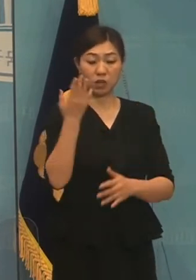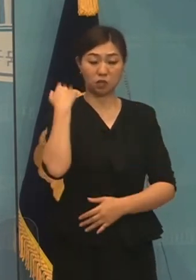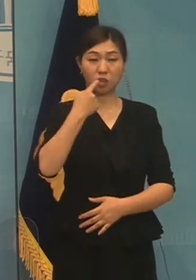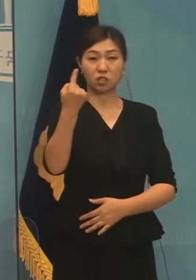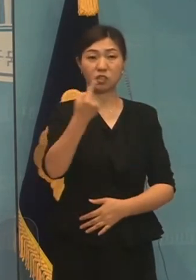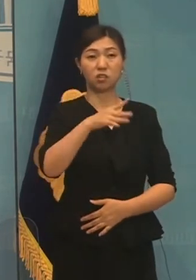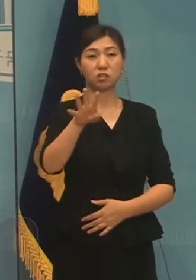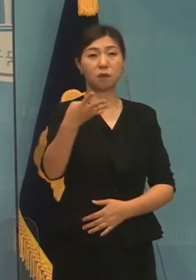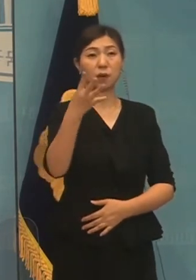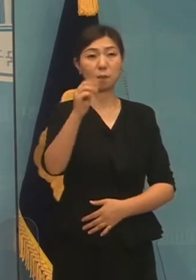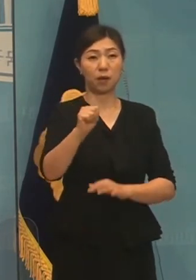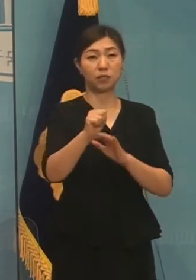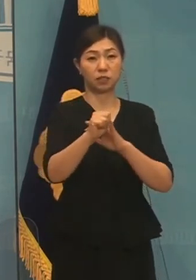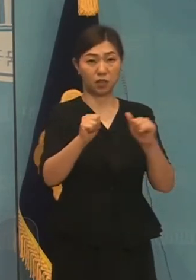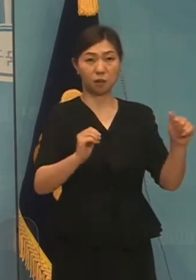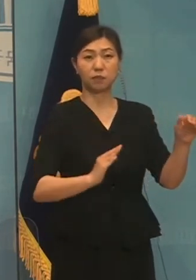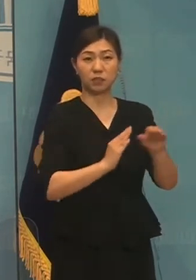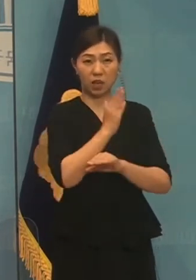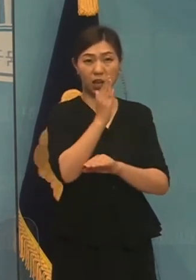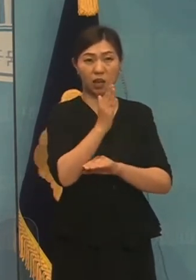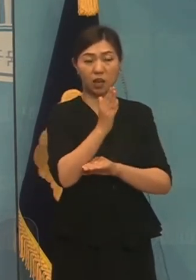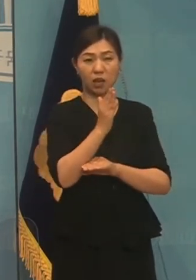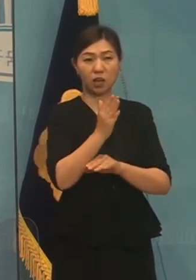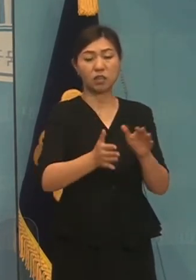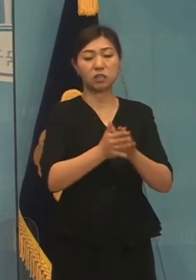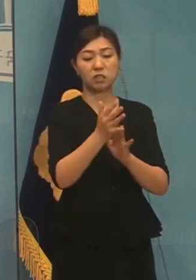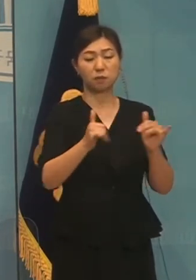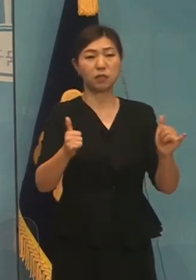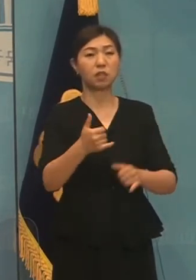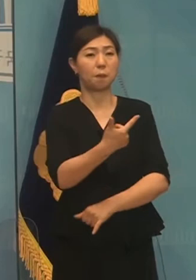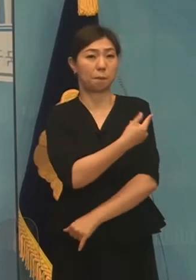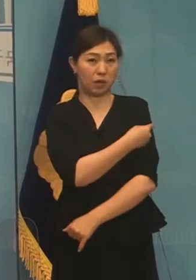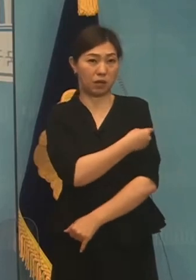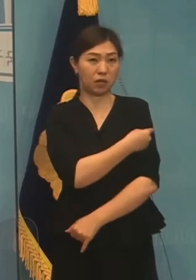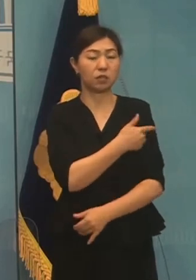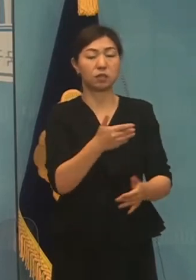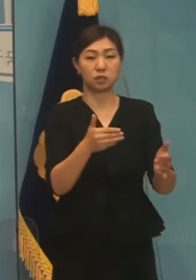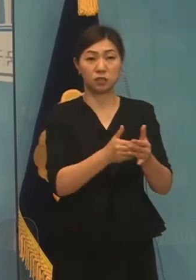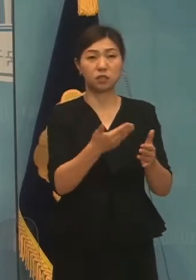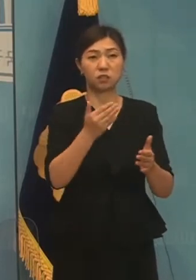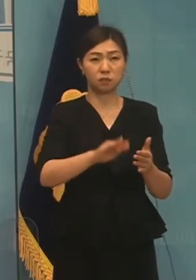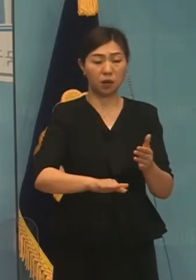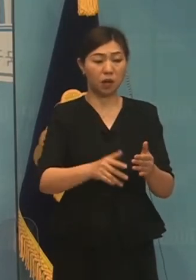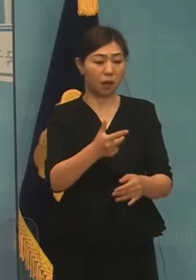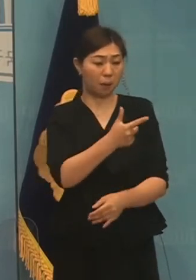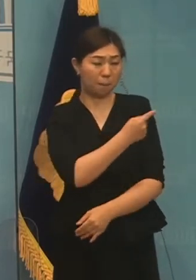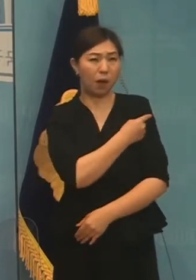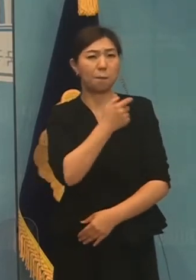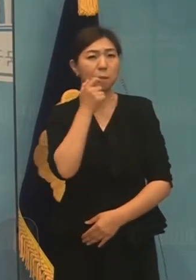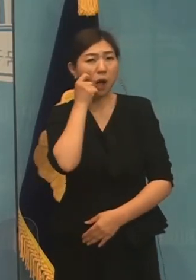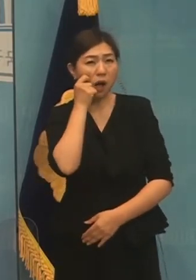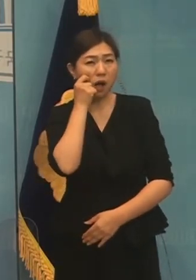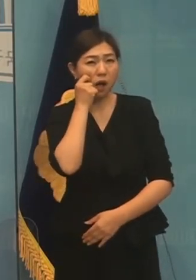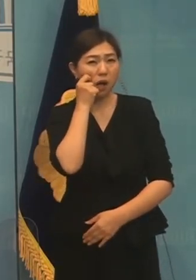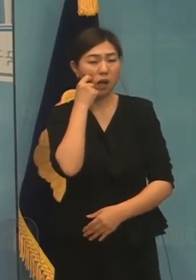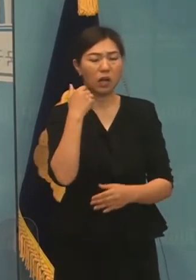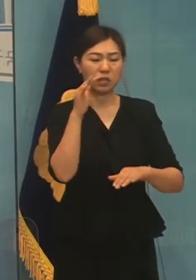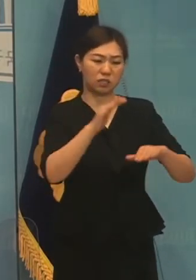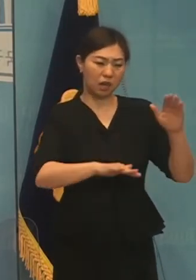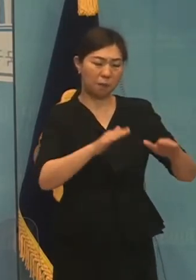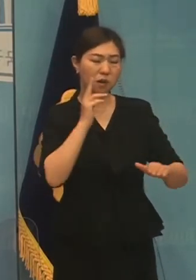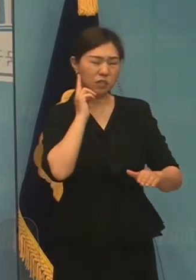넘는 시민들이 백신 주사를 맞았지만 여기서도 차별받고